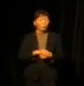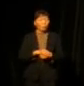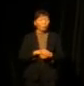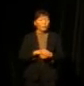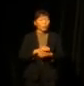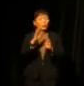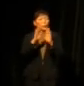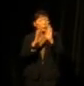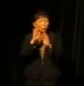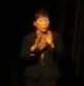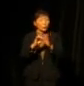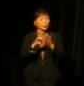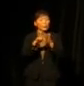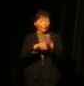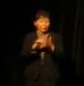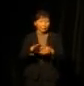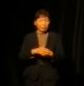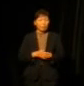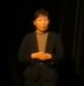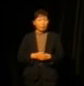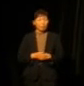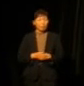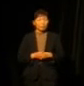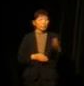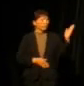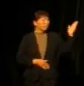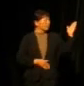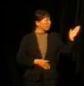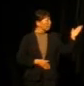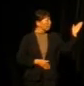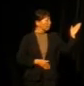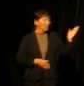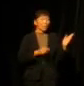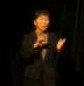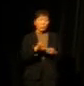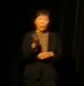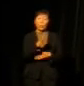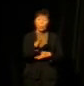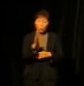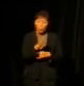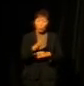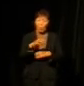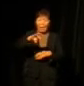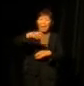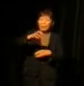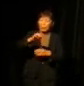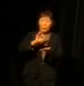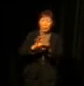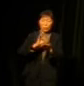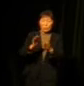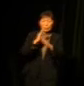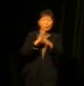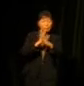こんな状況でしたね。そして、この頃は電気は大丈夫だったんですが、水道はダメでした。だからトイ